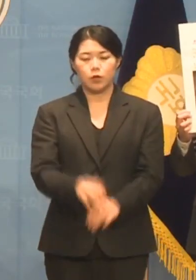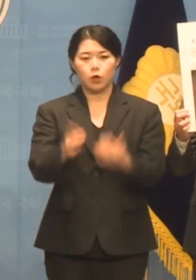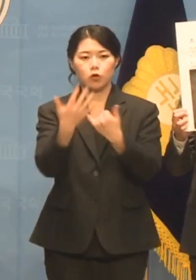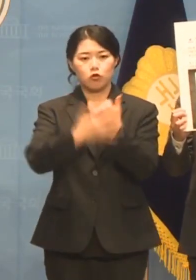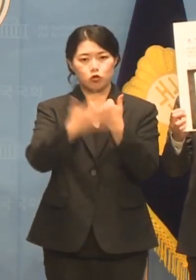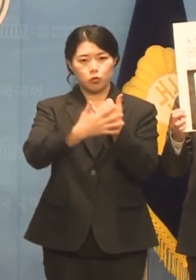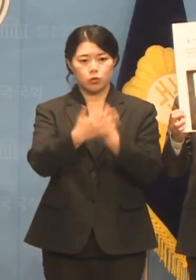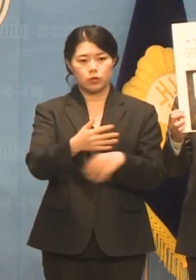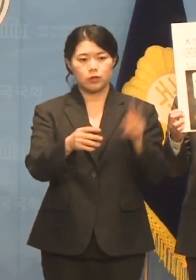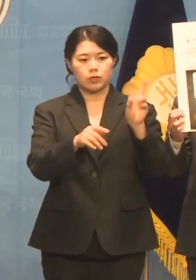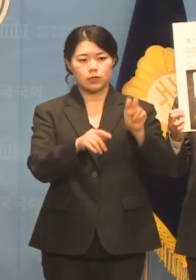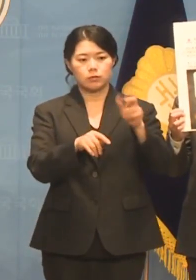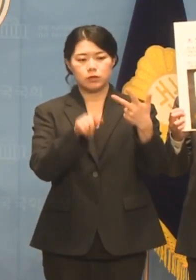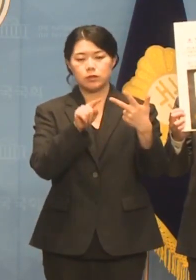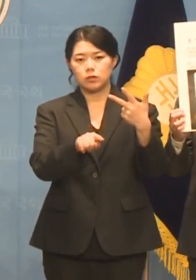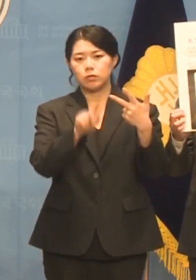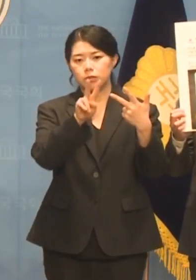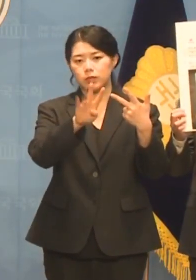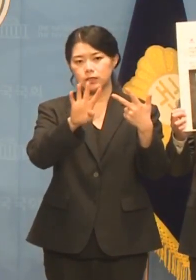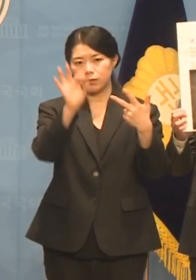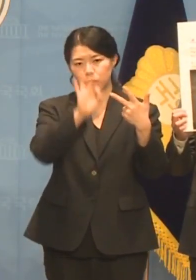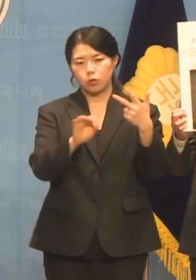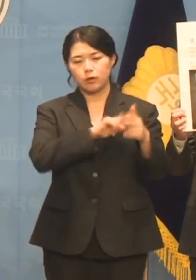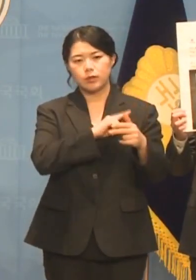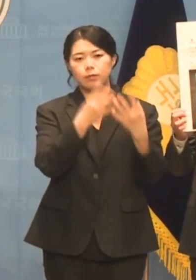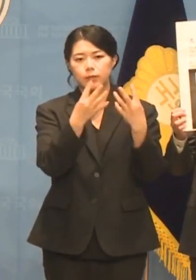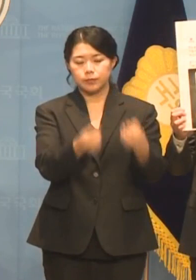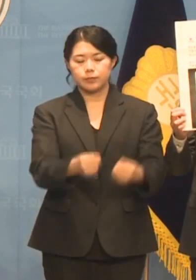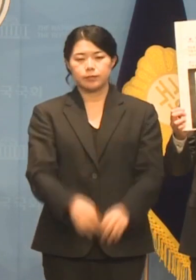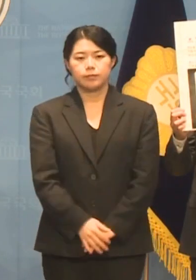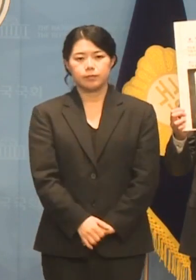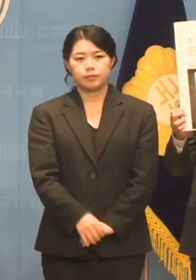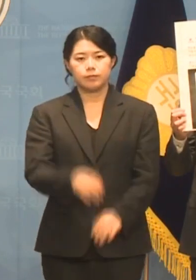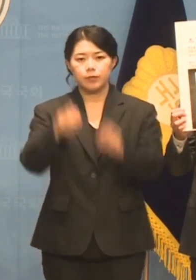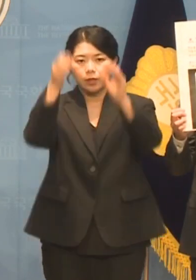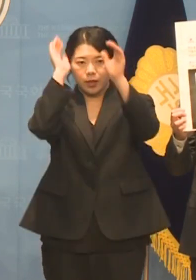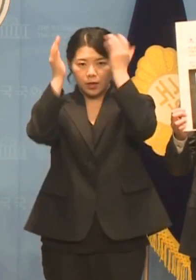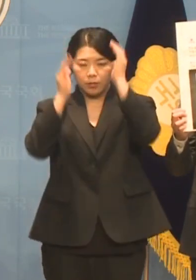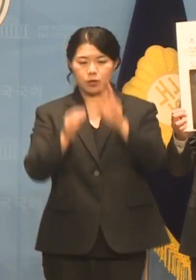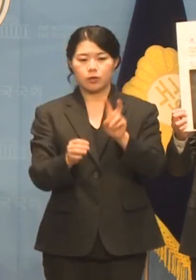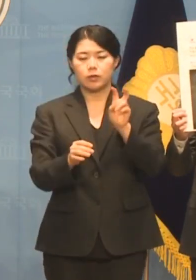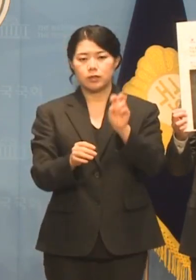유튜브가 27.24%로 제일 높은 수치를 기록했고 그 뒤로 네이버가